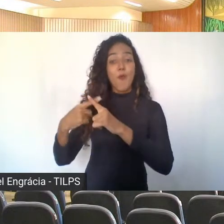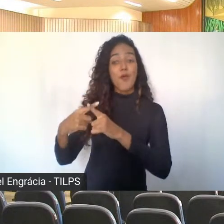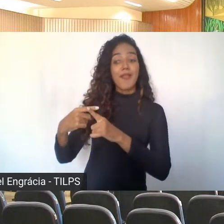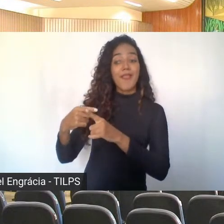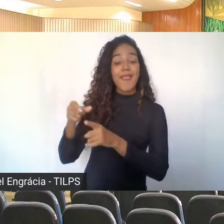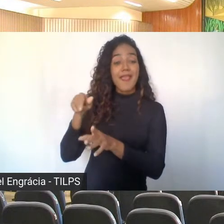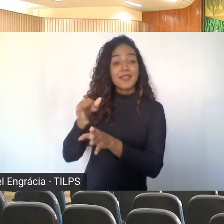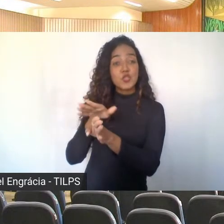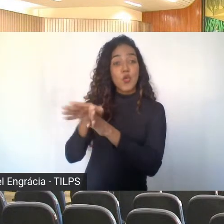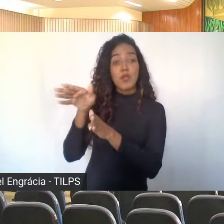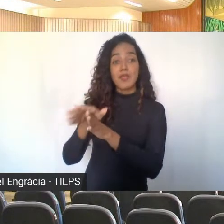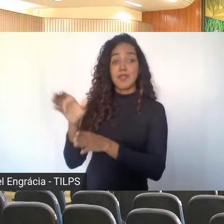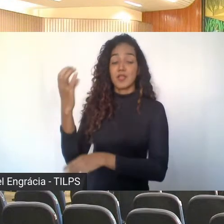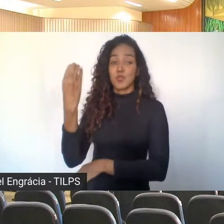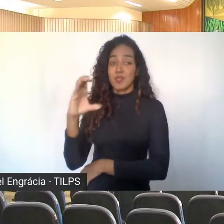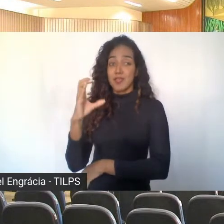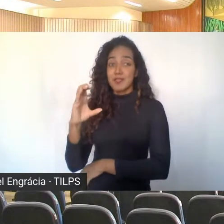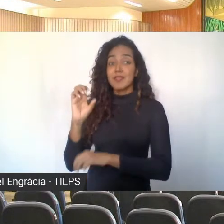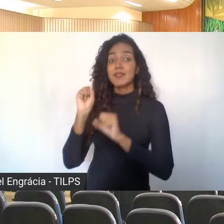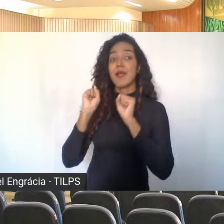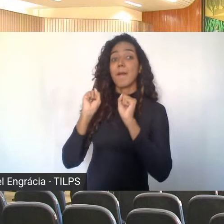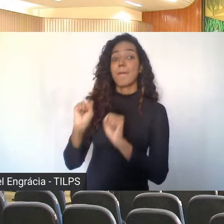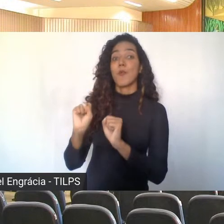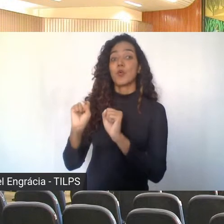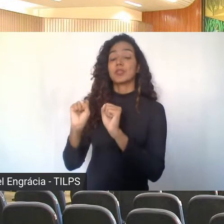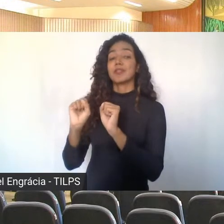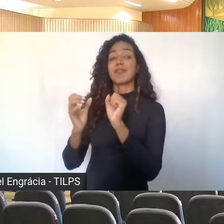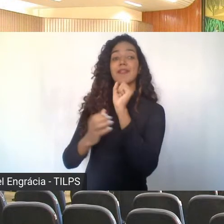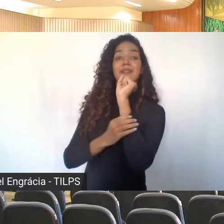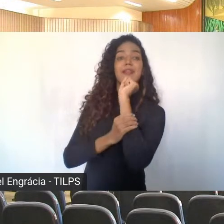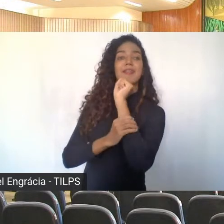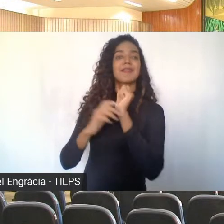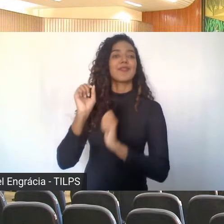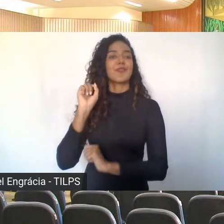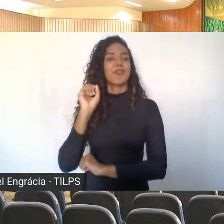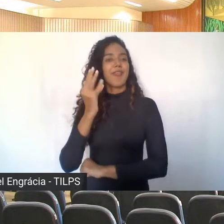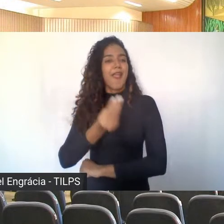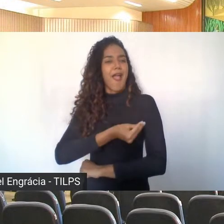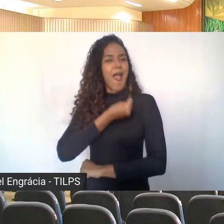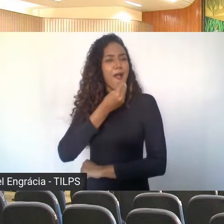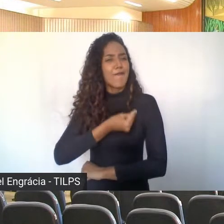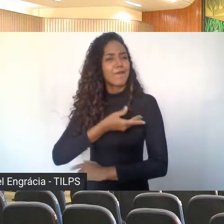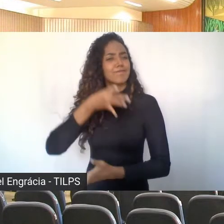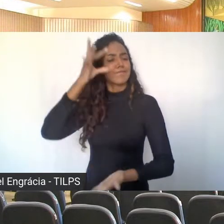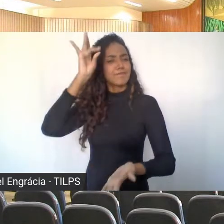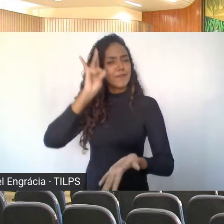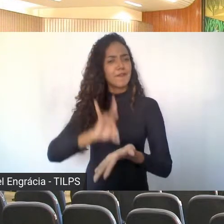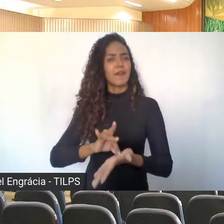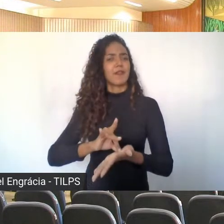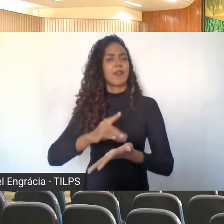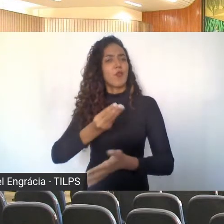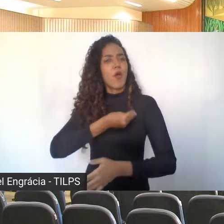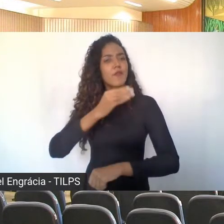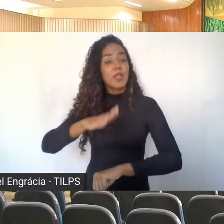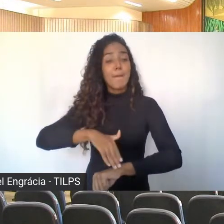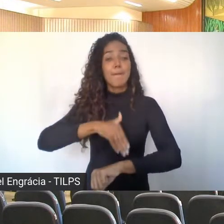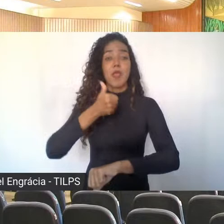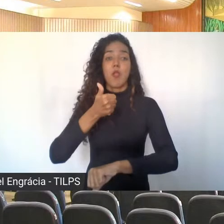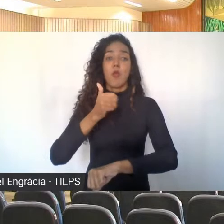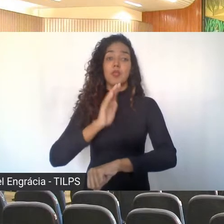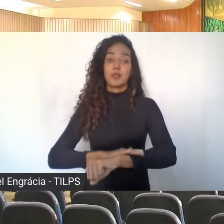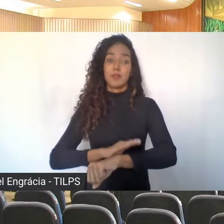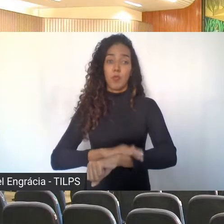é que poderão nos garantir uma vida mais plena, uma vida melhor nesse momento. É um